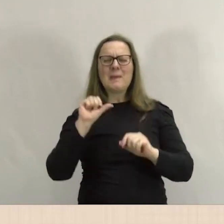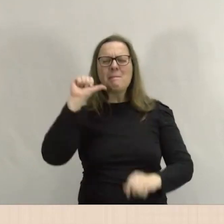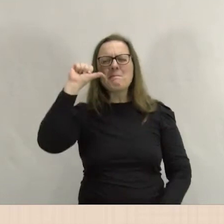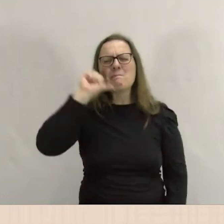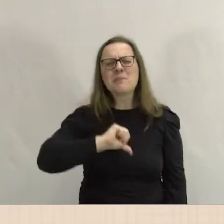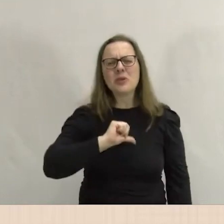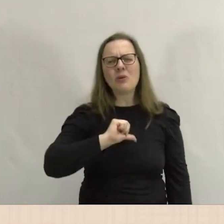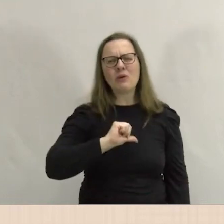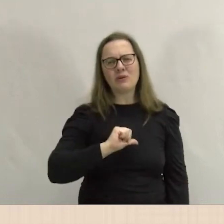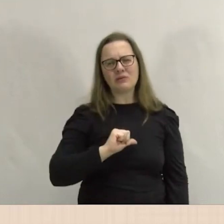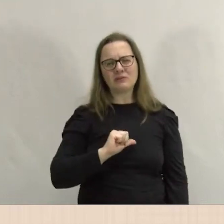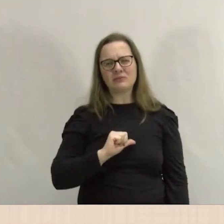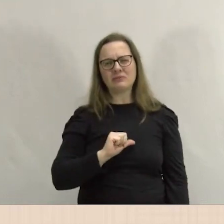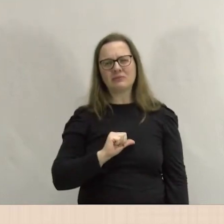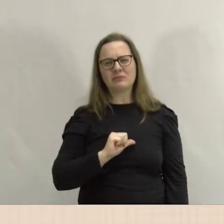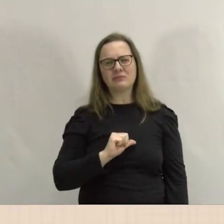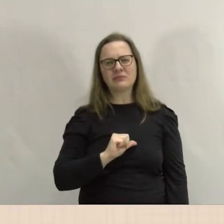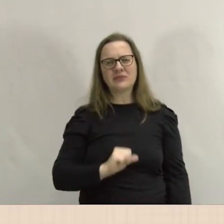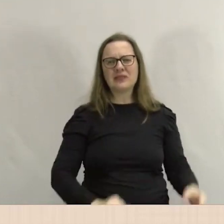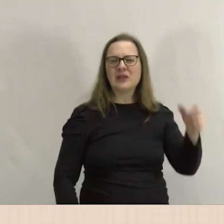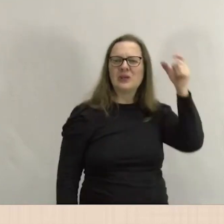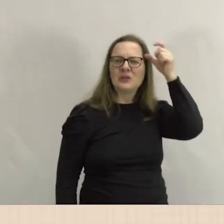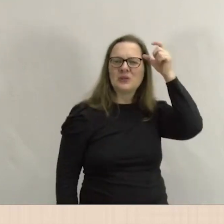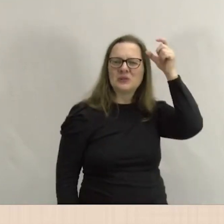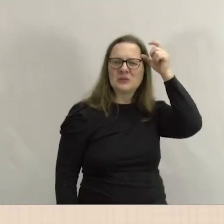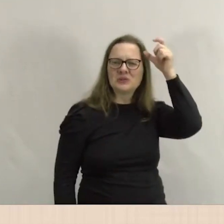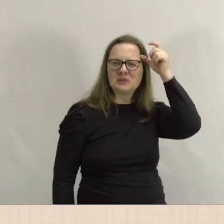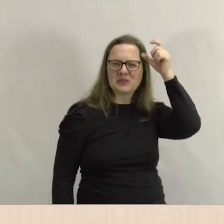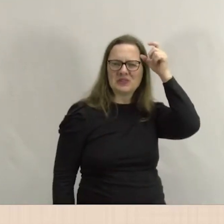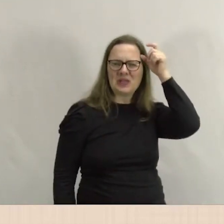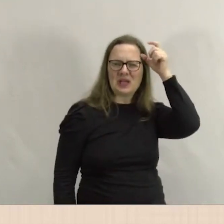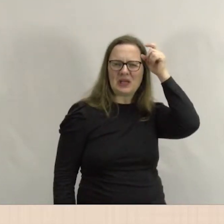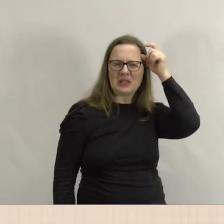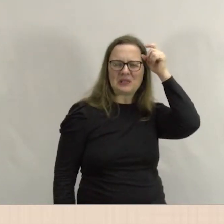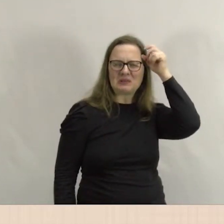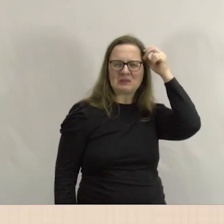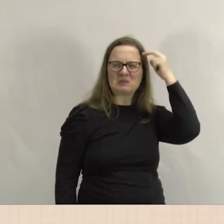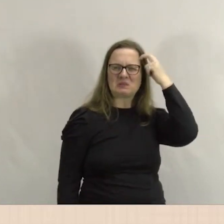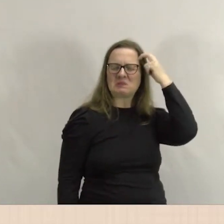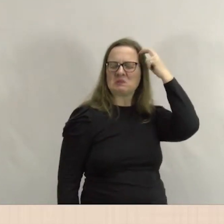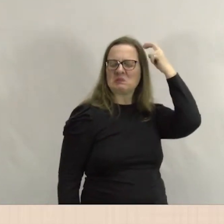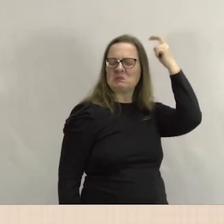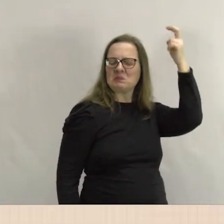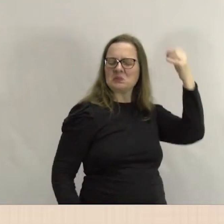que o diabo, muito sagaz, astuto,